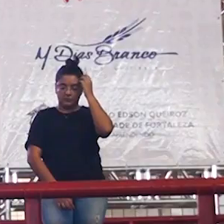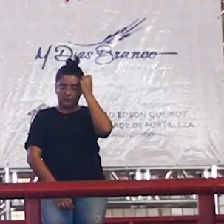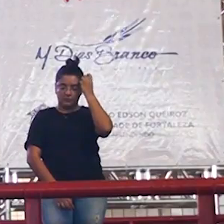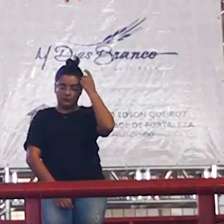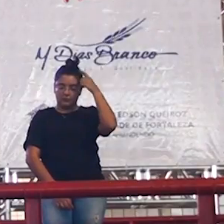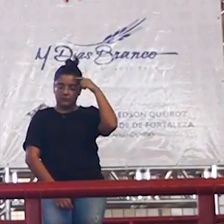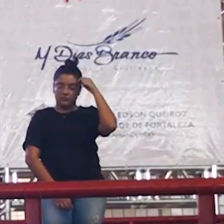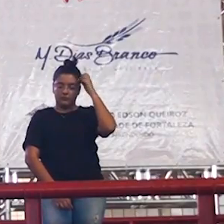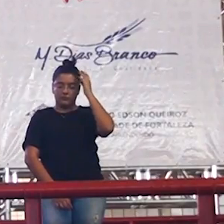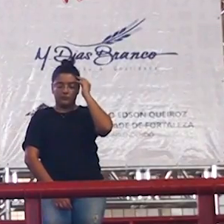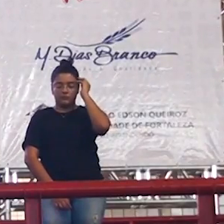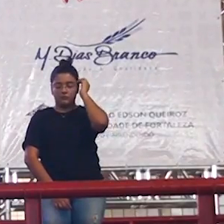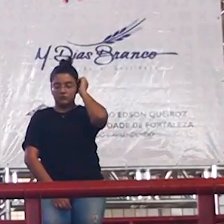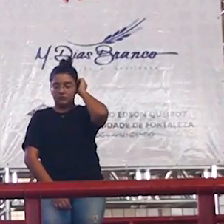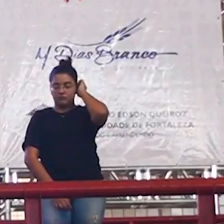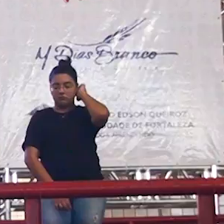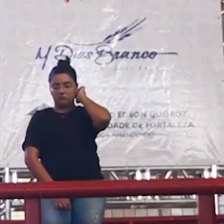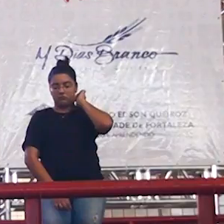Primeira questão diz o seguinte.